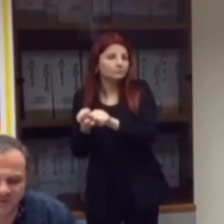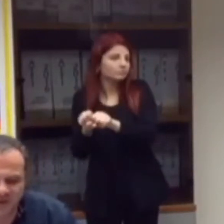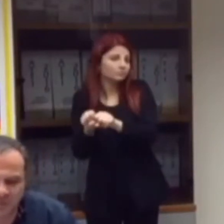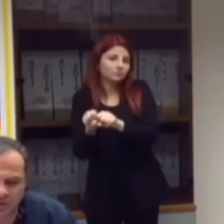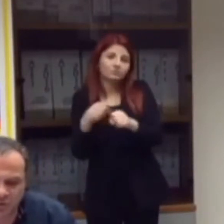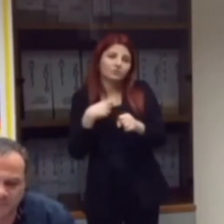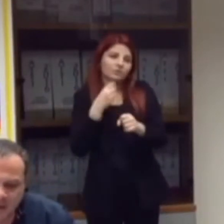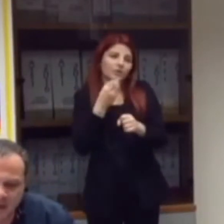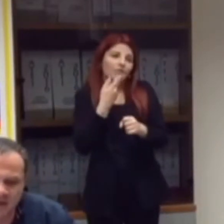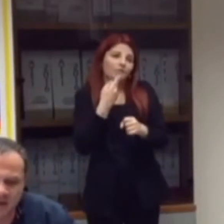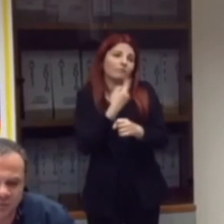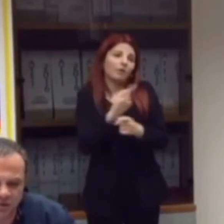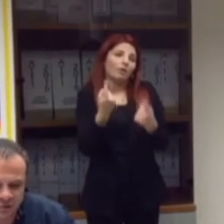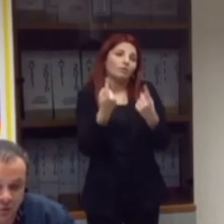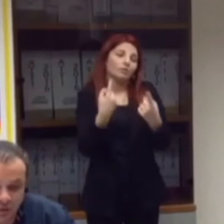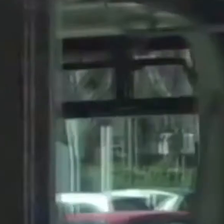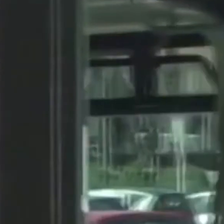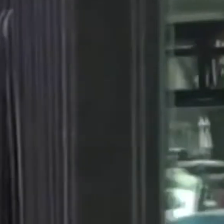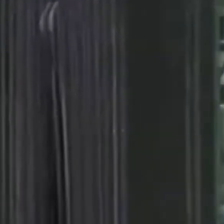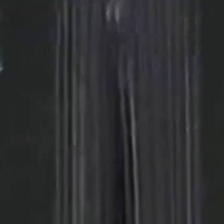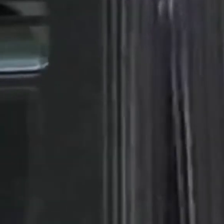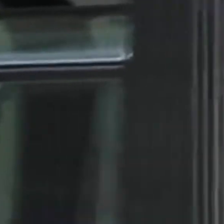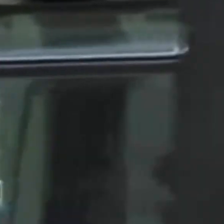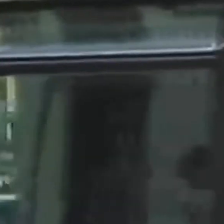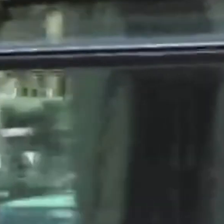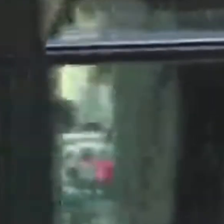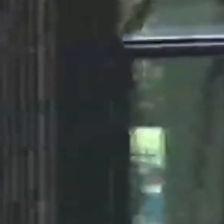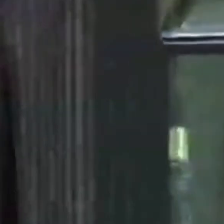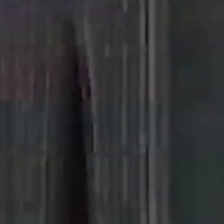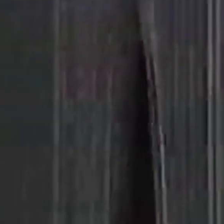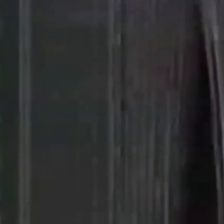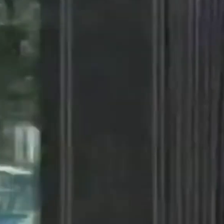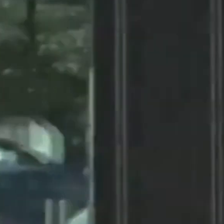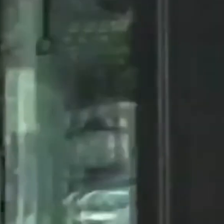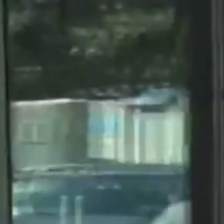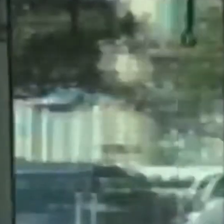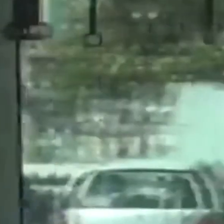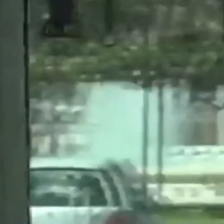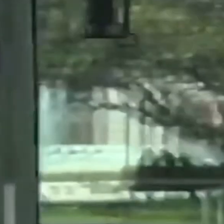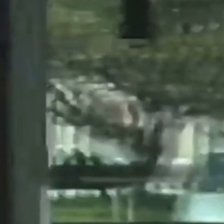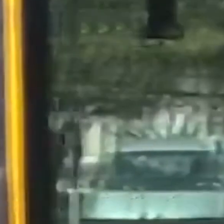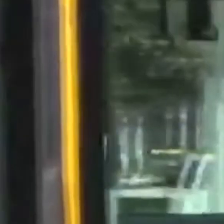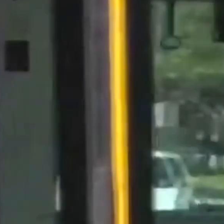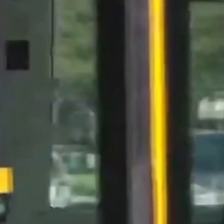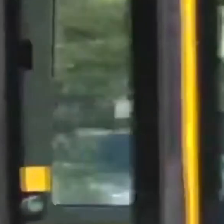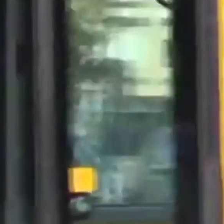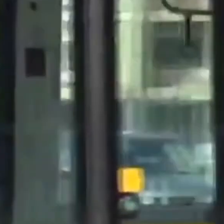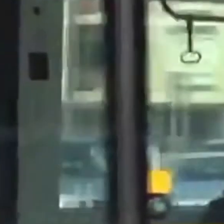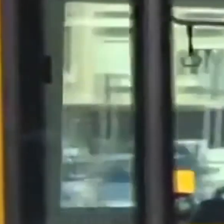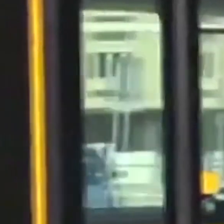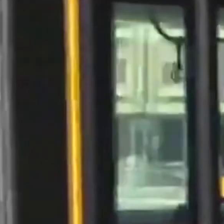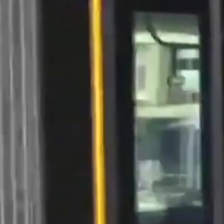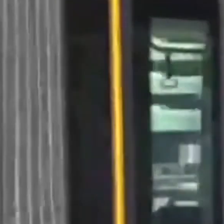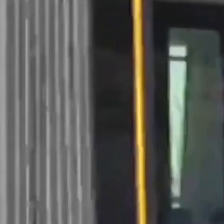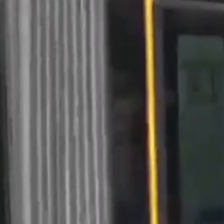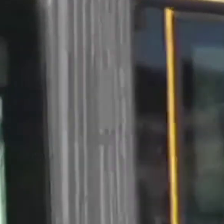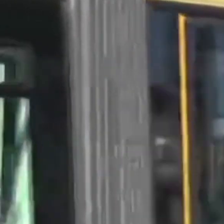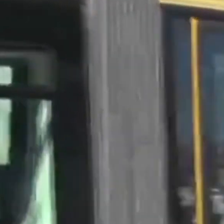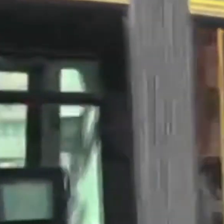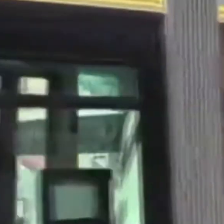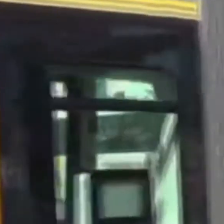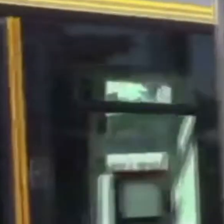saper vivere in questa situazione. Quindi la presa di posizione con una lettera inviata al prefetto di chiarimenti su tutti i